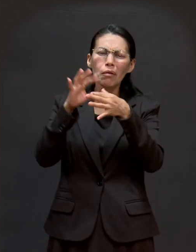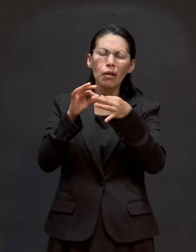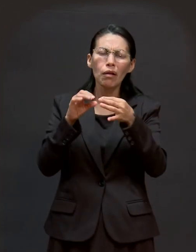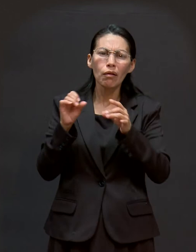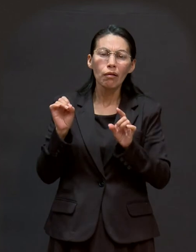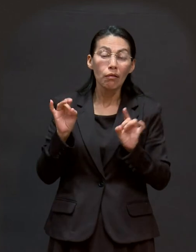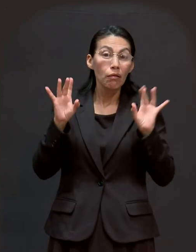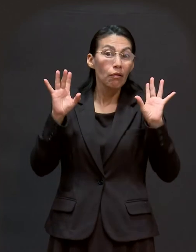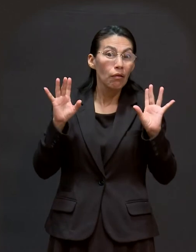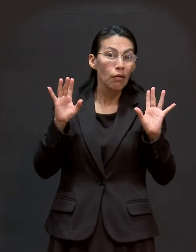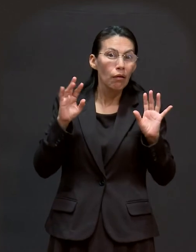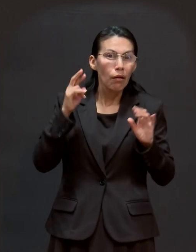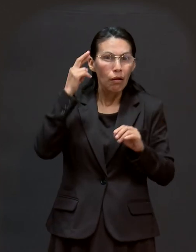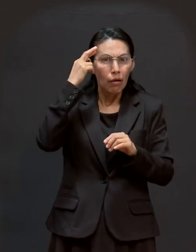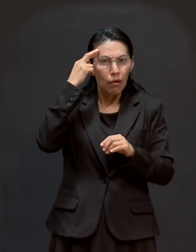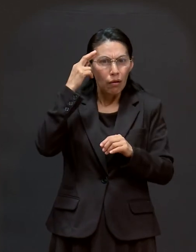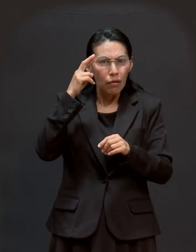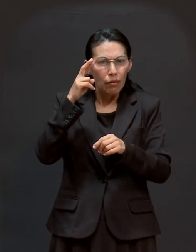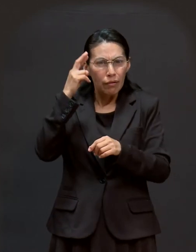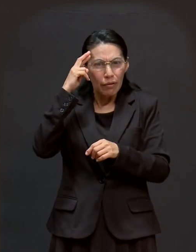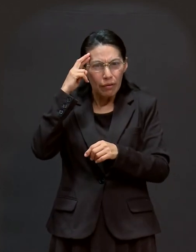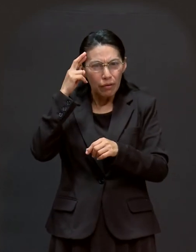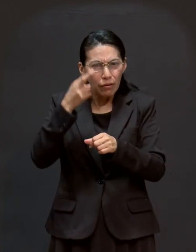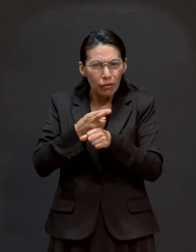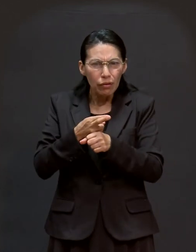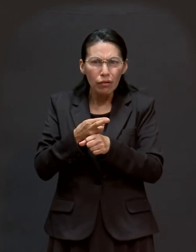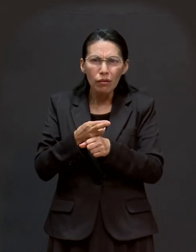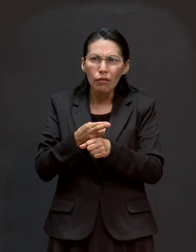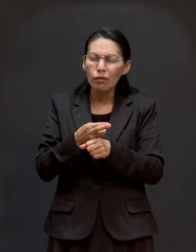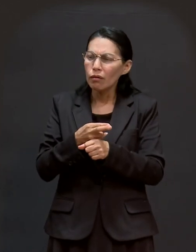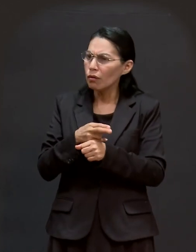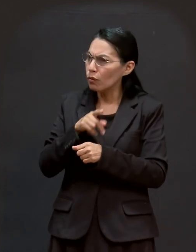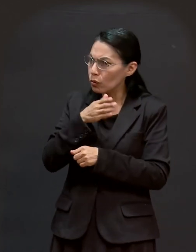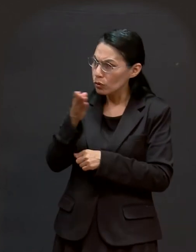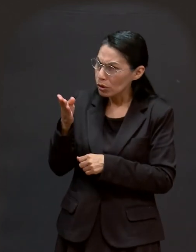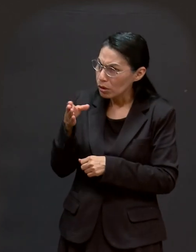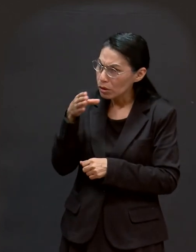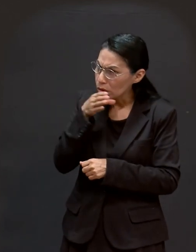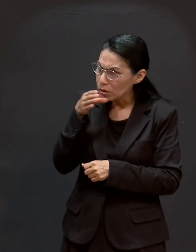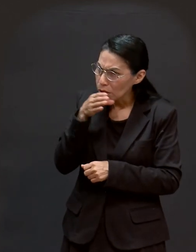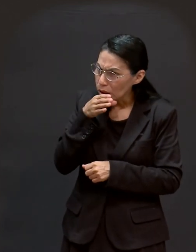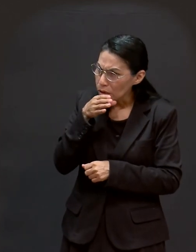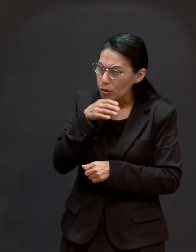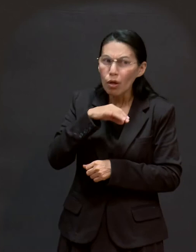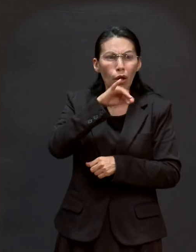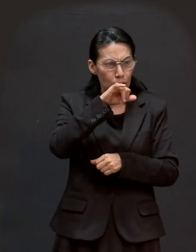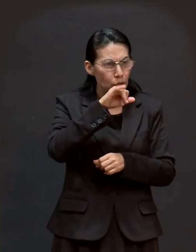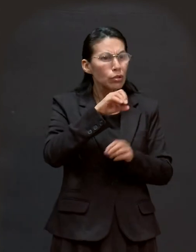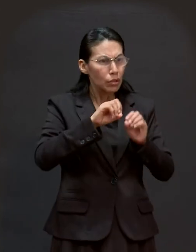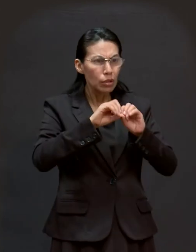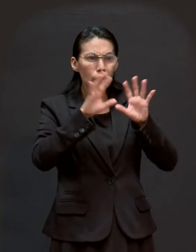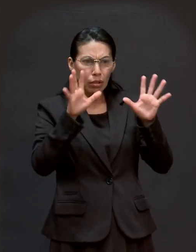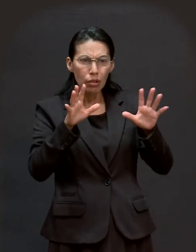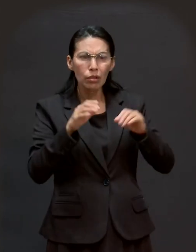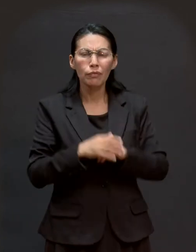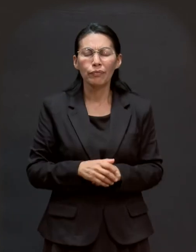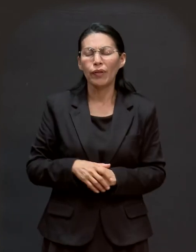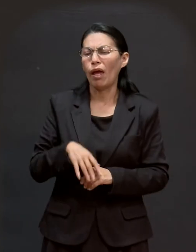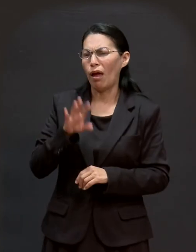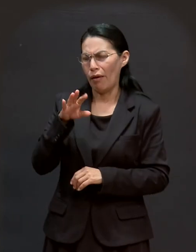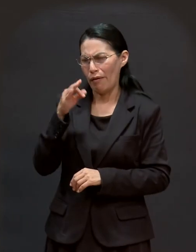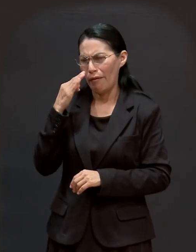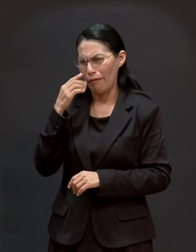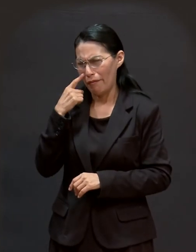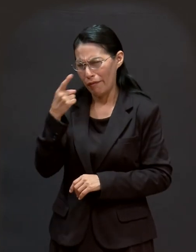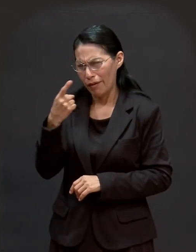el hombre que era el rector de la universidad nos detuvo y nos dice ustedes son cristianos y no trajimos claro somos cristianos dice